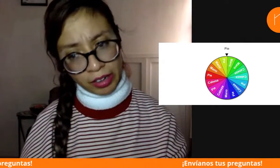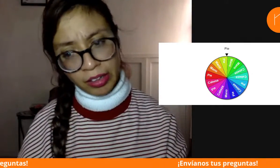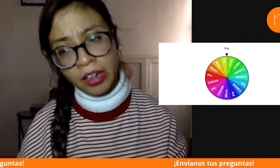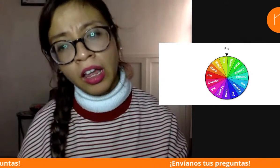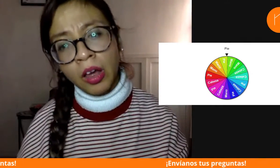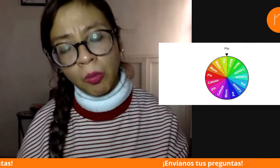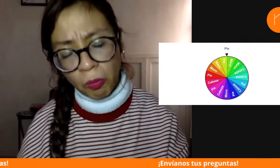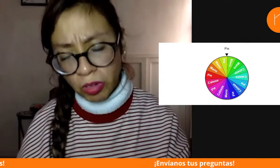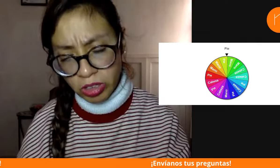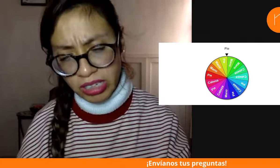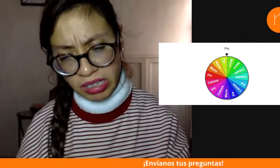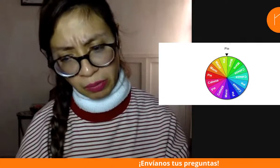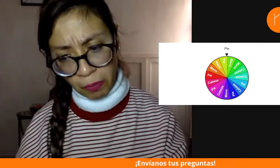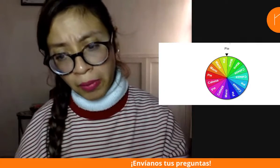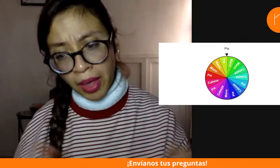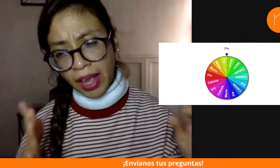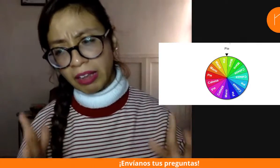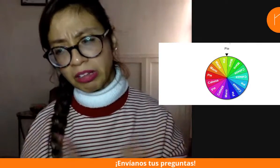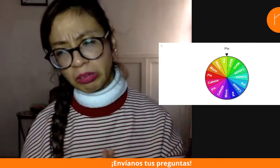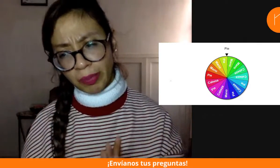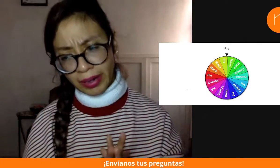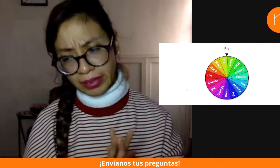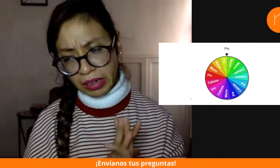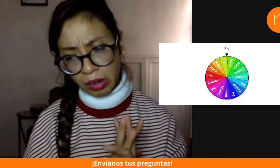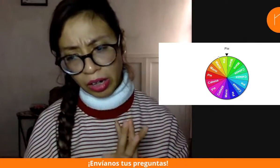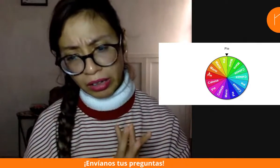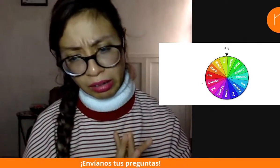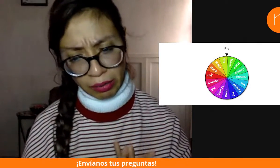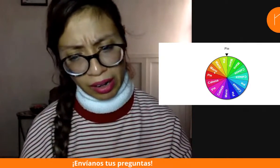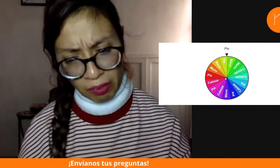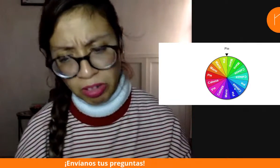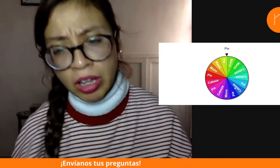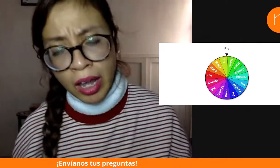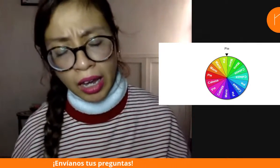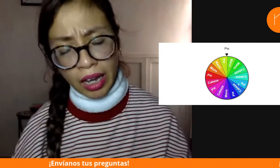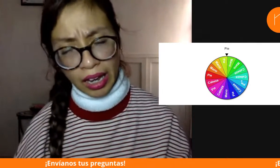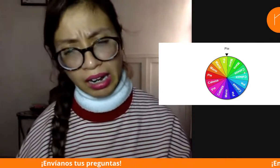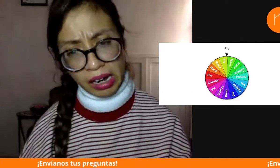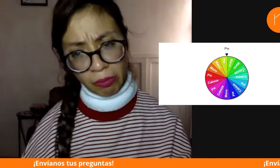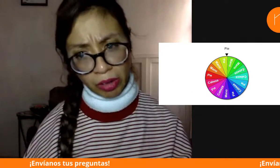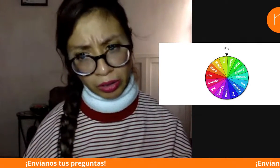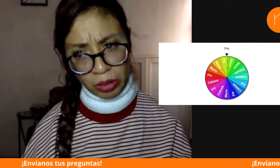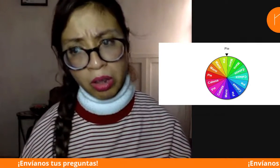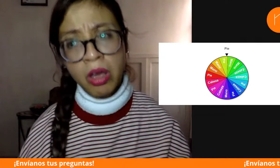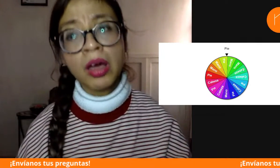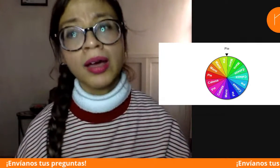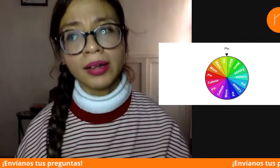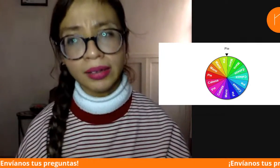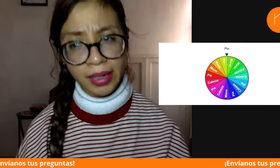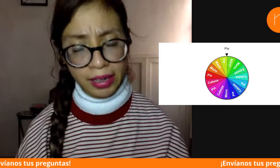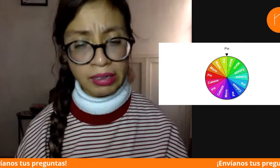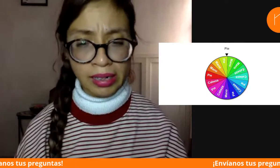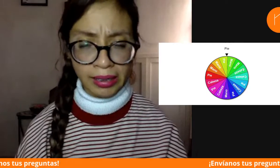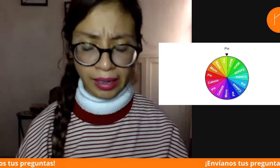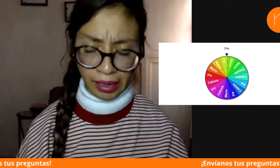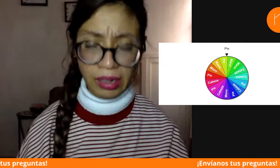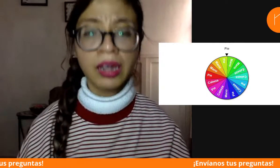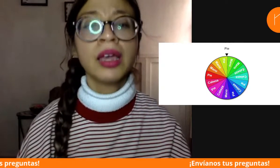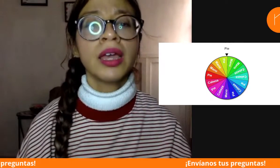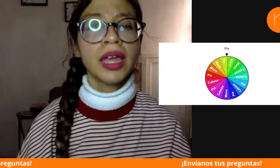divierten muchísimo. Esto es parte de lo que trabajamos en el laboratorio. Ellos lideran.